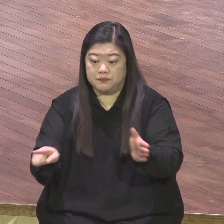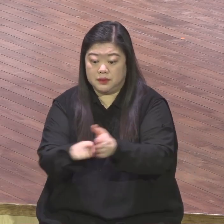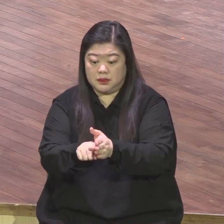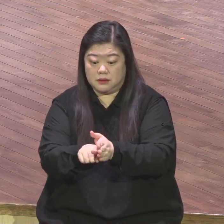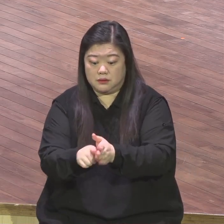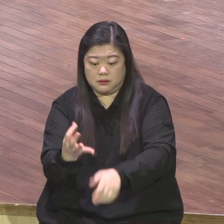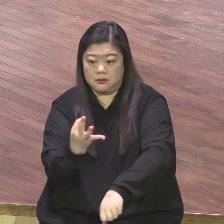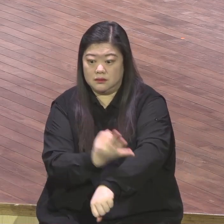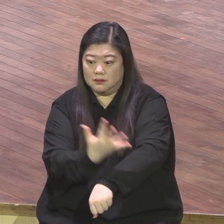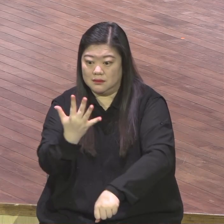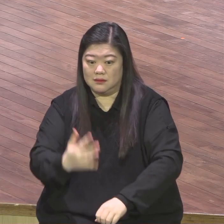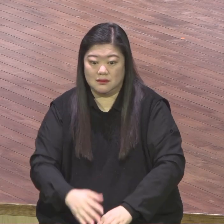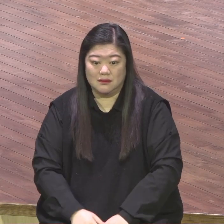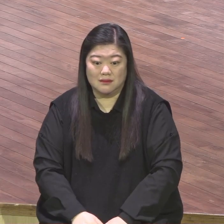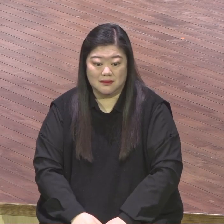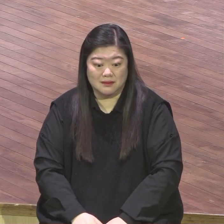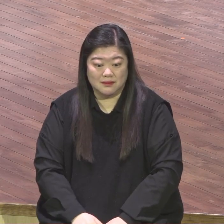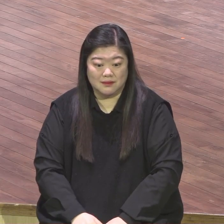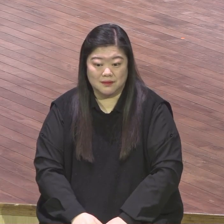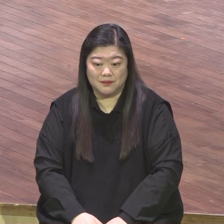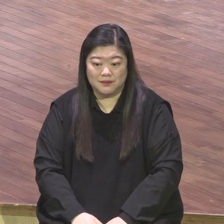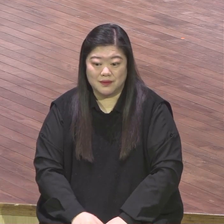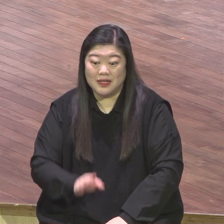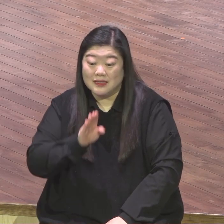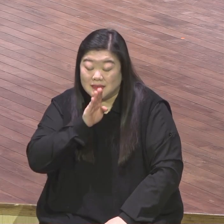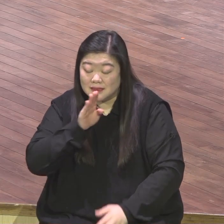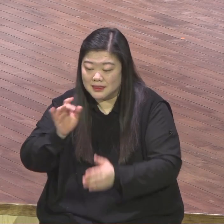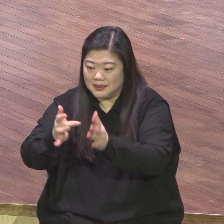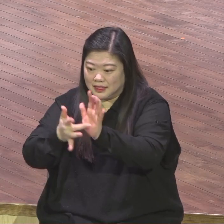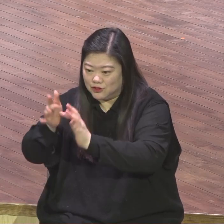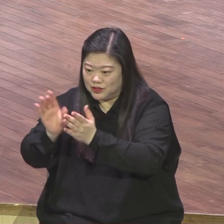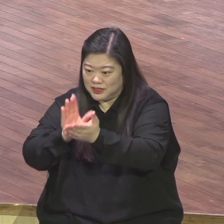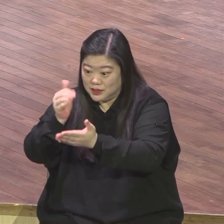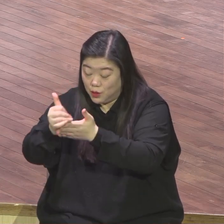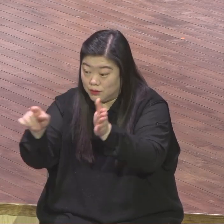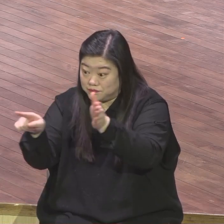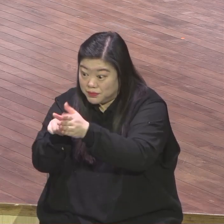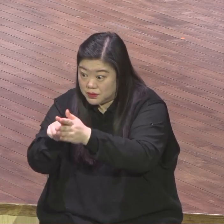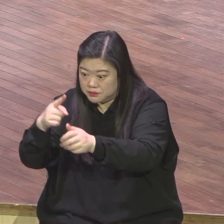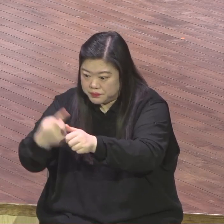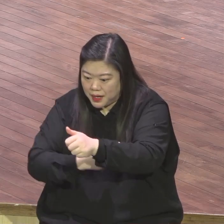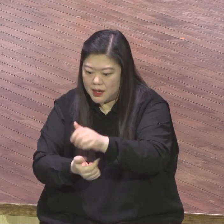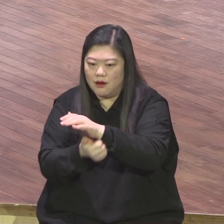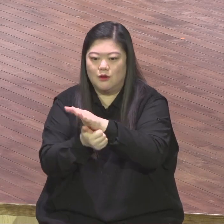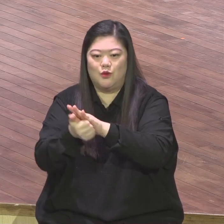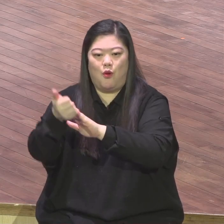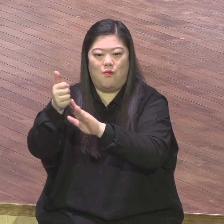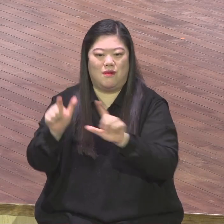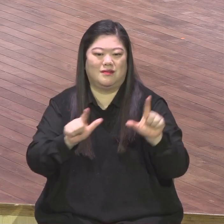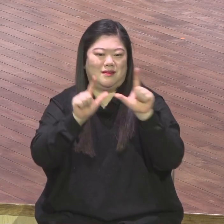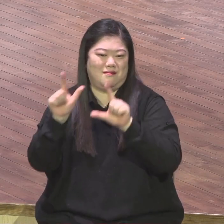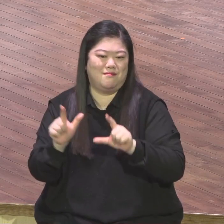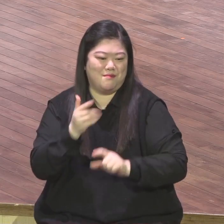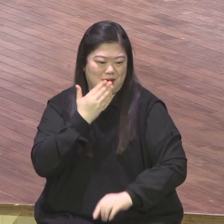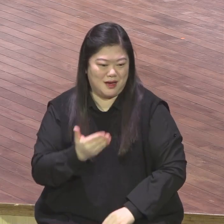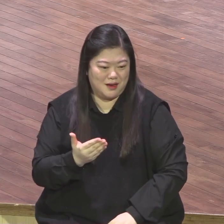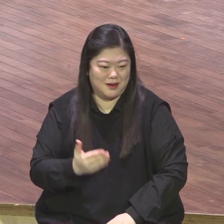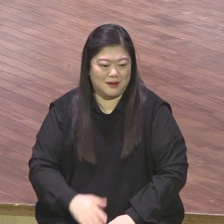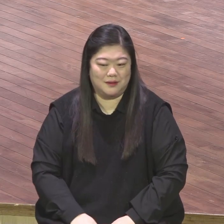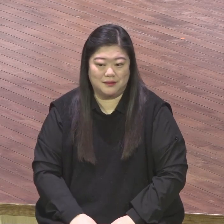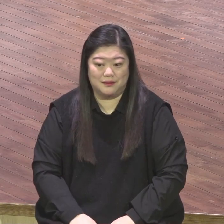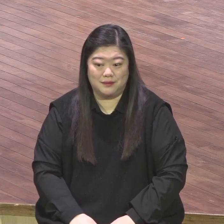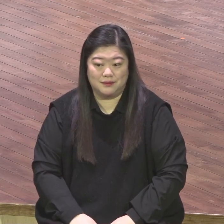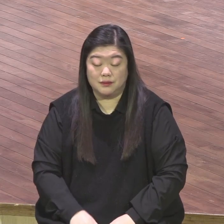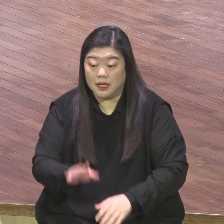능력이 이 참 소망의 삶을 살게 하십니다. 이런 부활의 권능을 체험한 자는 사도 바울처럼 어떤